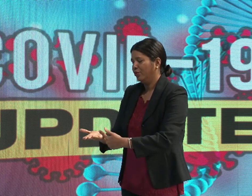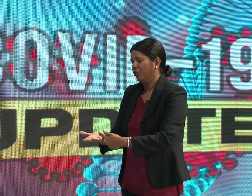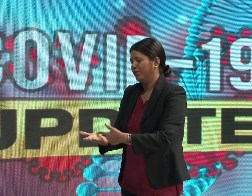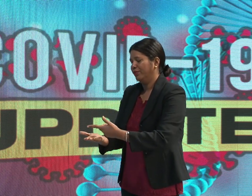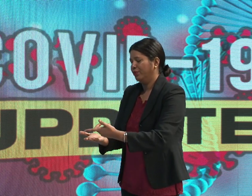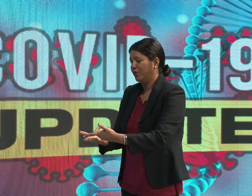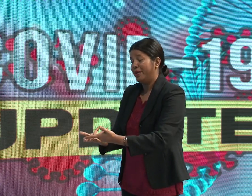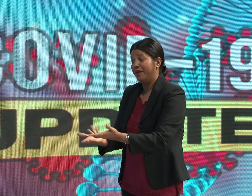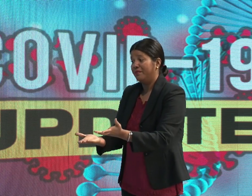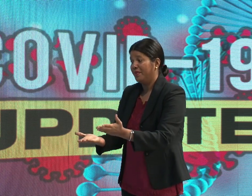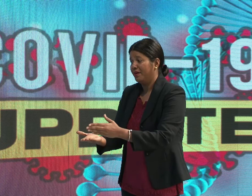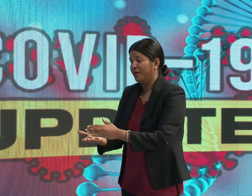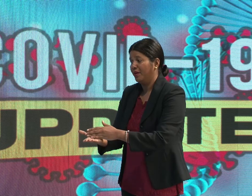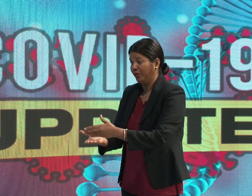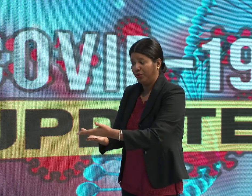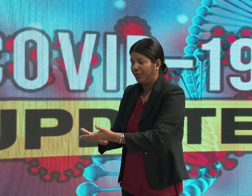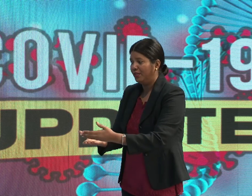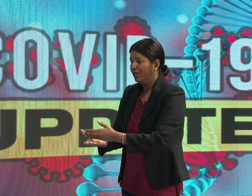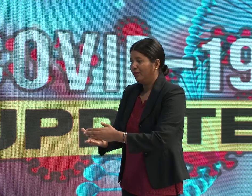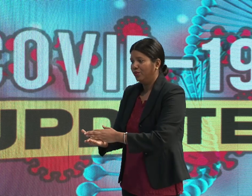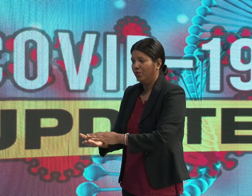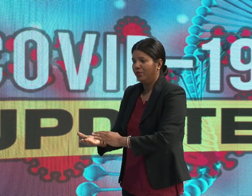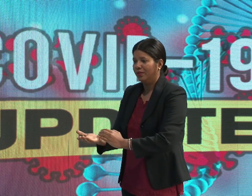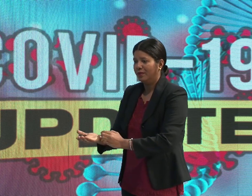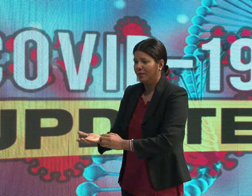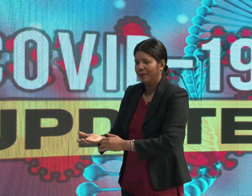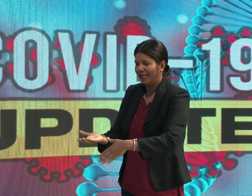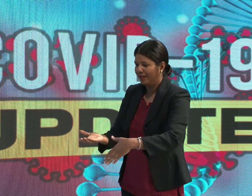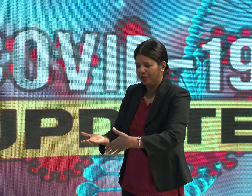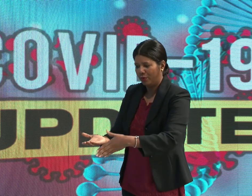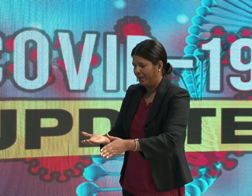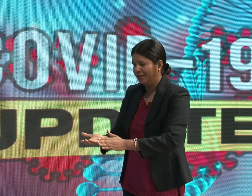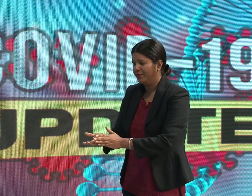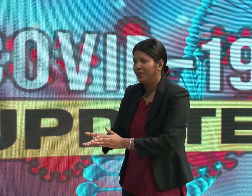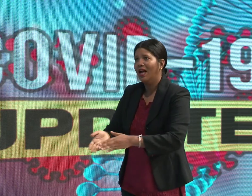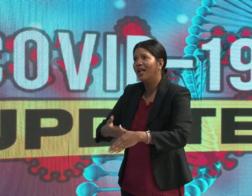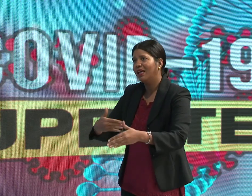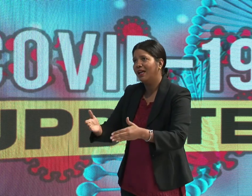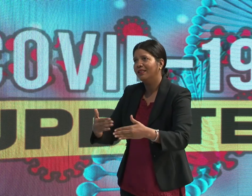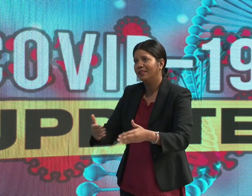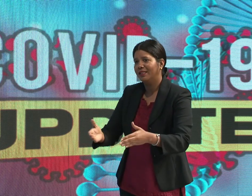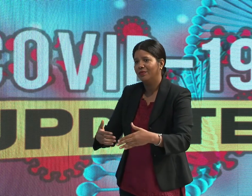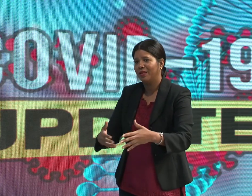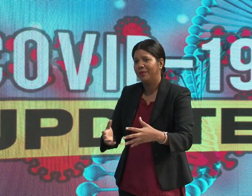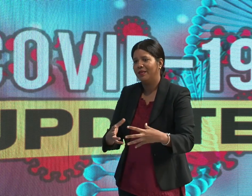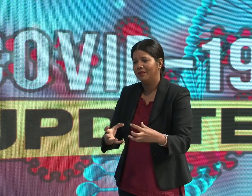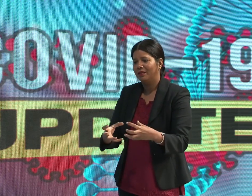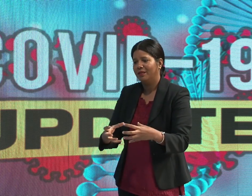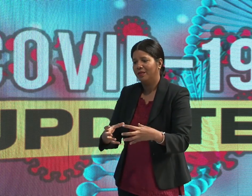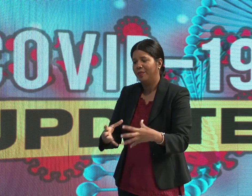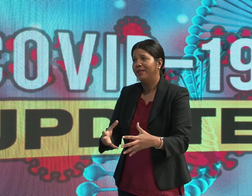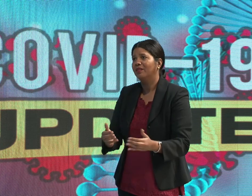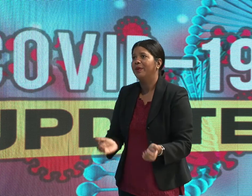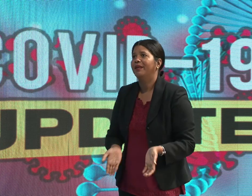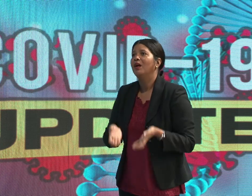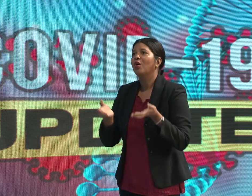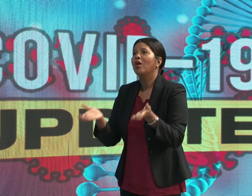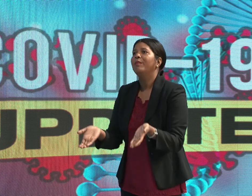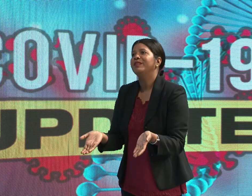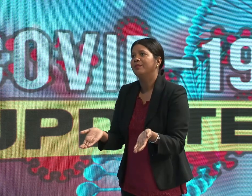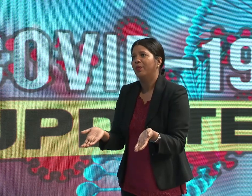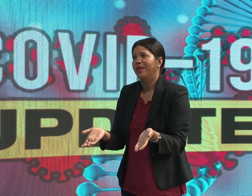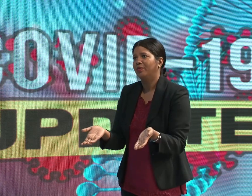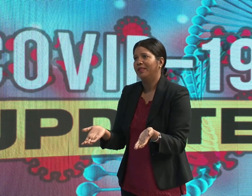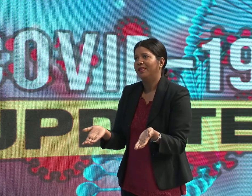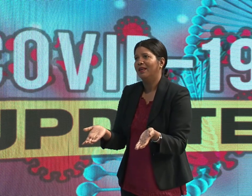huur, zoveel voor mijn studie, zoveel betaal ik voor weet ik veel. Alle andere dingen waarmee je bezig bent,